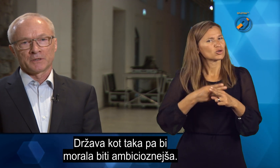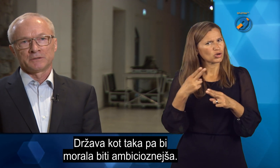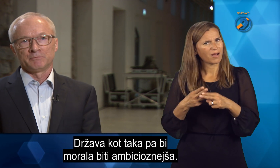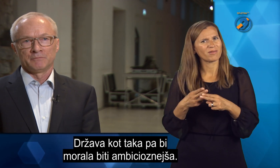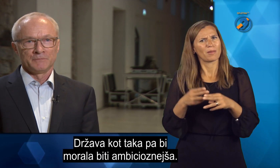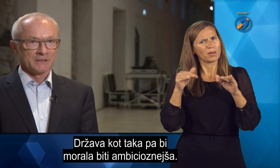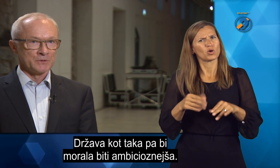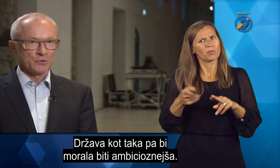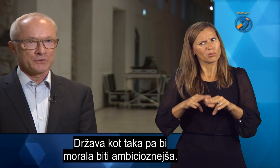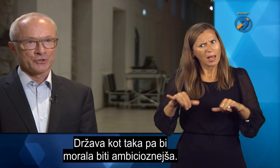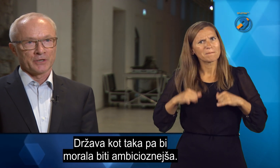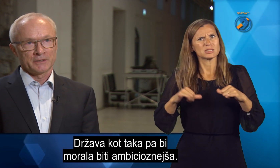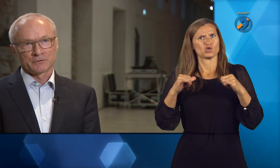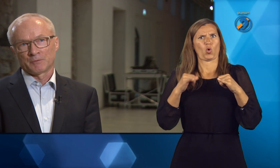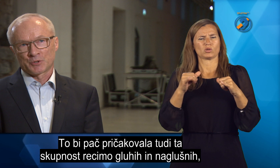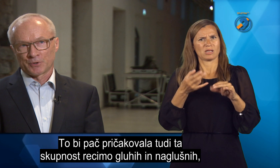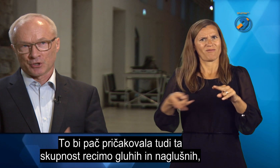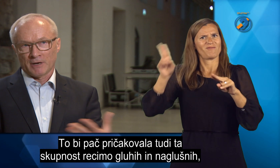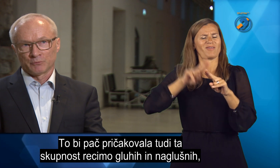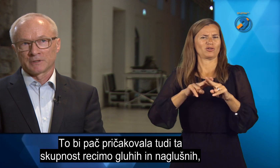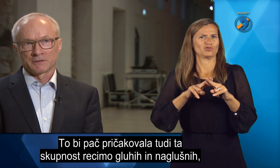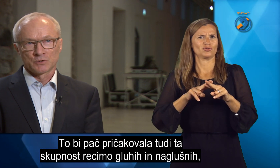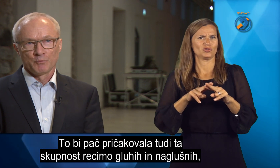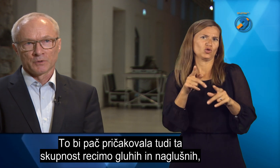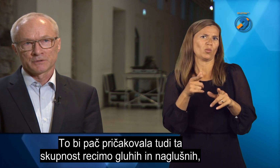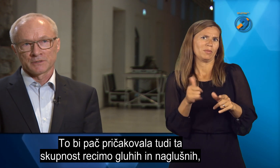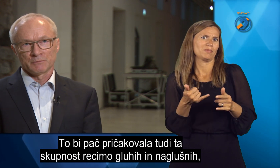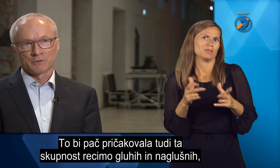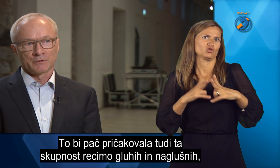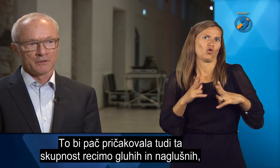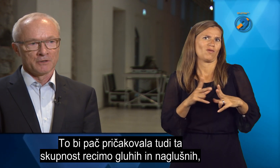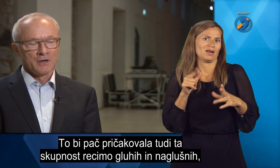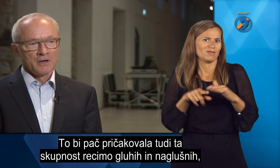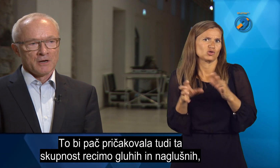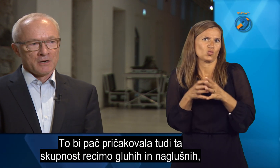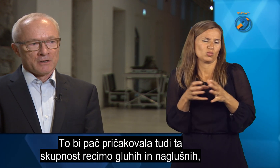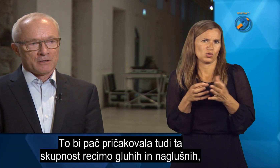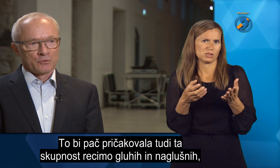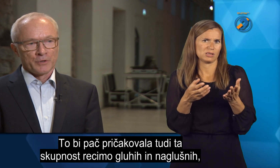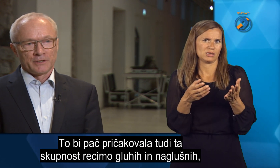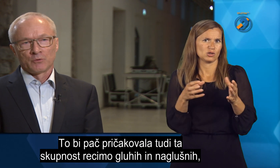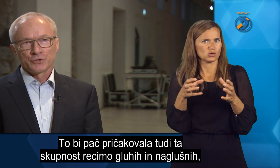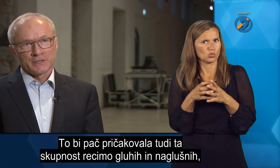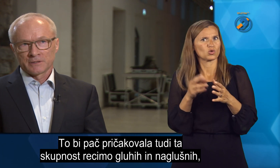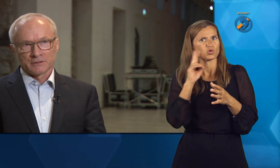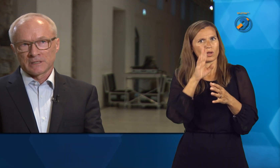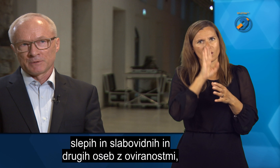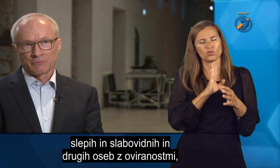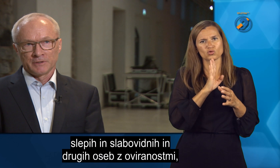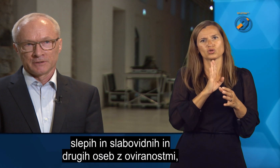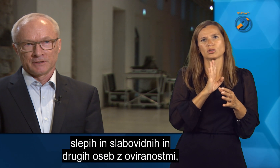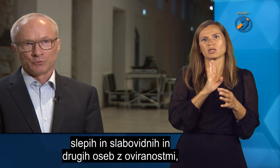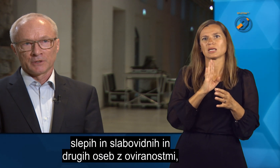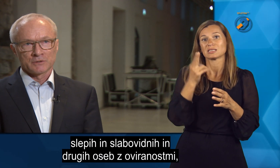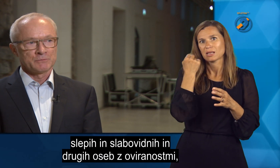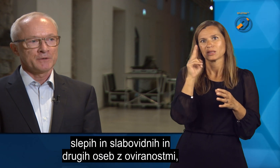morala pa biti ambicioznejša, to bi pač pričakovala tudi ta skupnost, recimo gluhih in naglušnih, slepih,